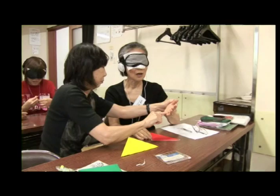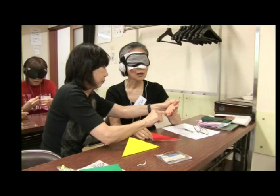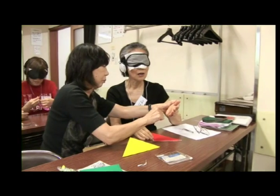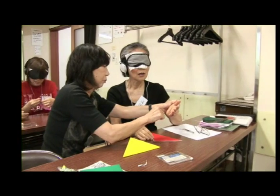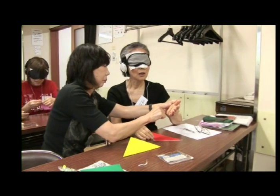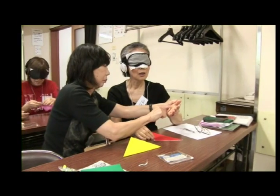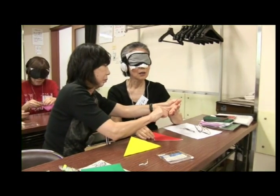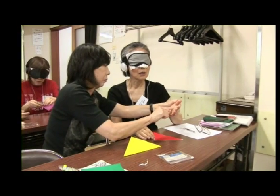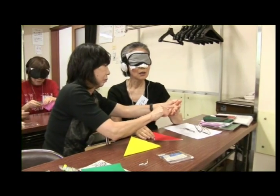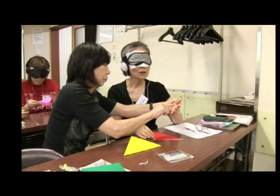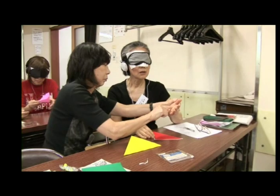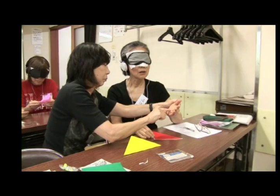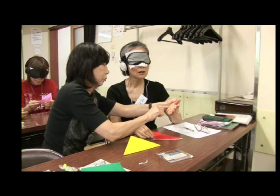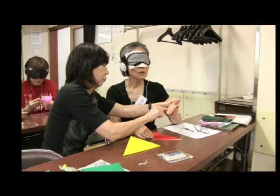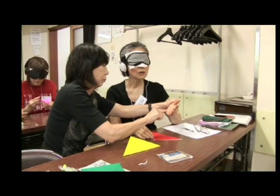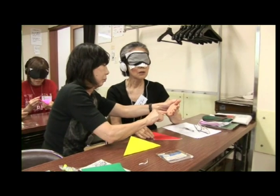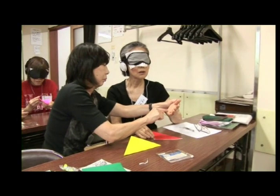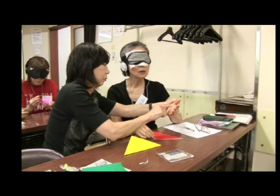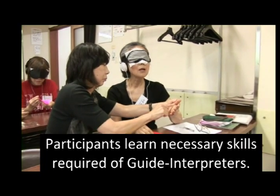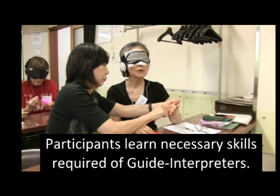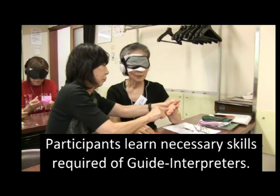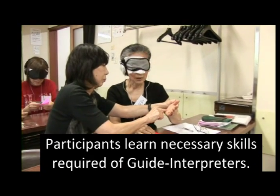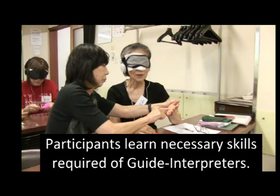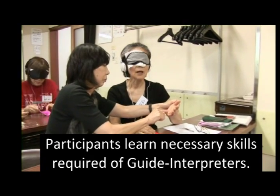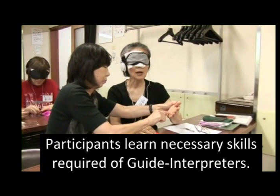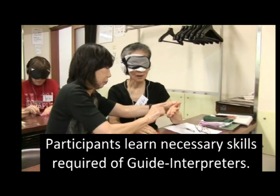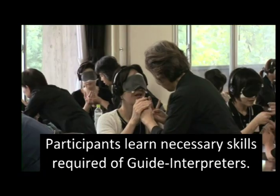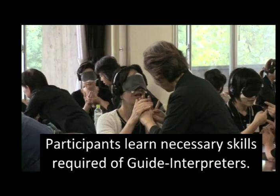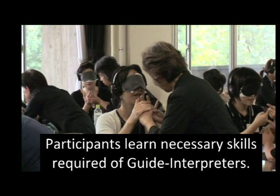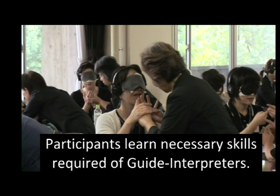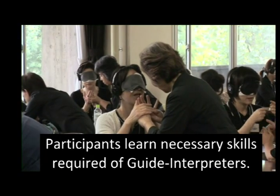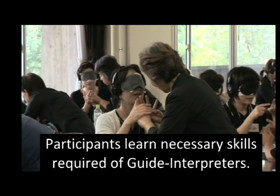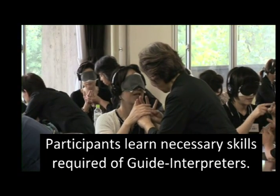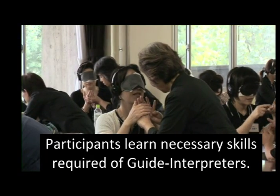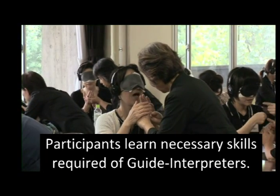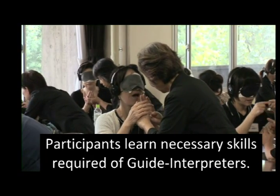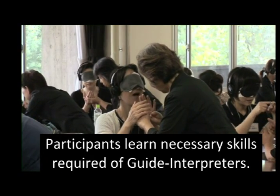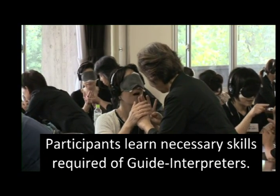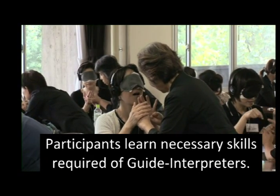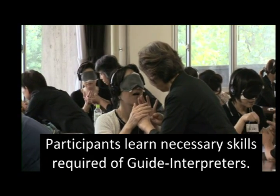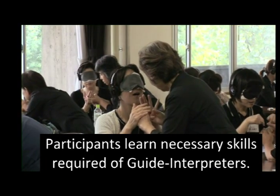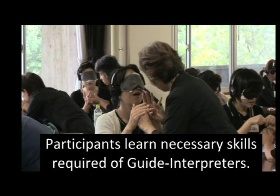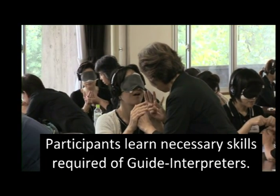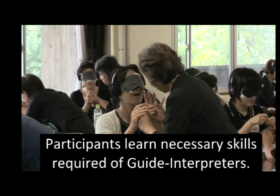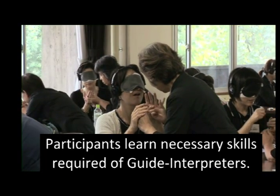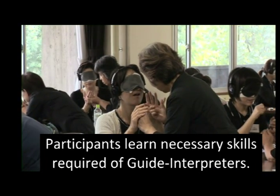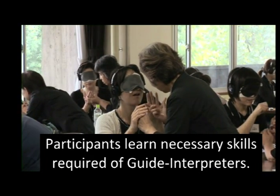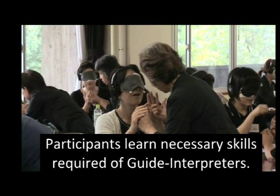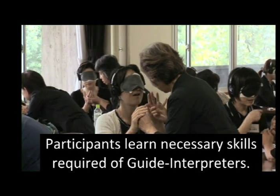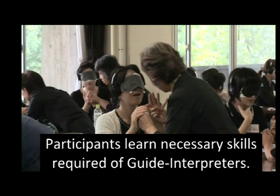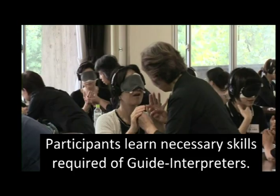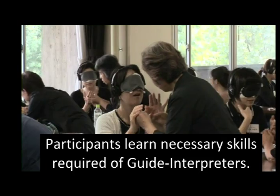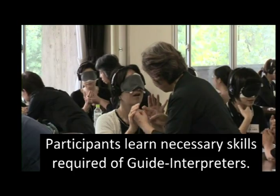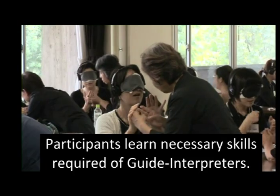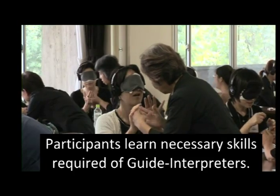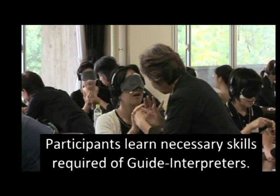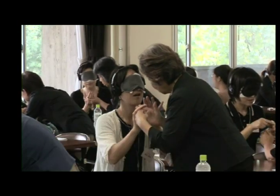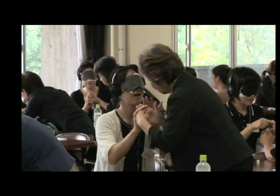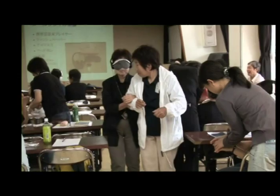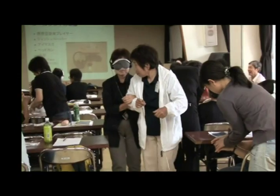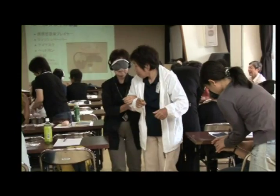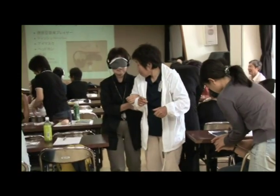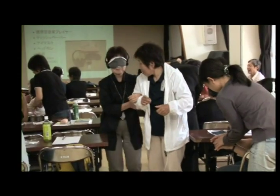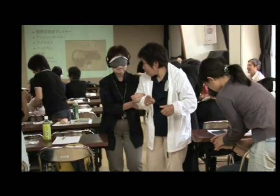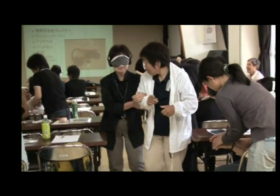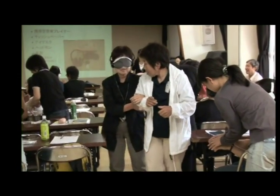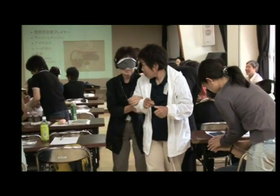通訳介助者養成講習会では、盲ろう者に対する接し方をはじめとして、通訳や移